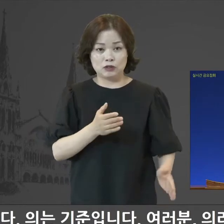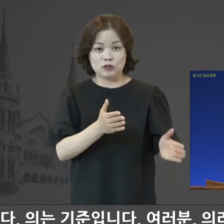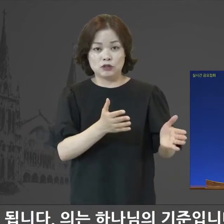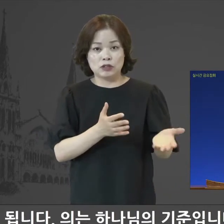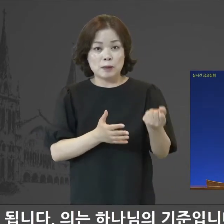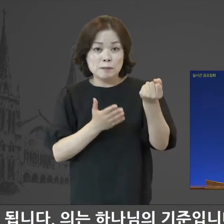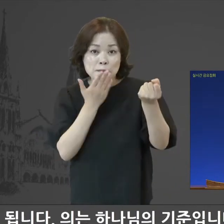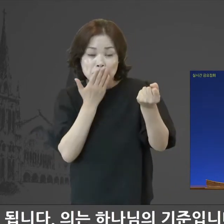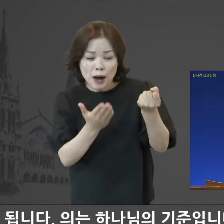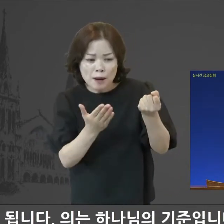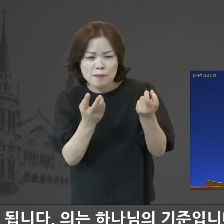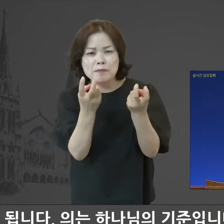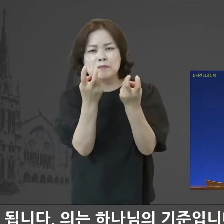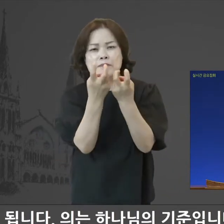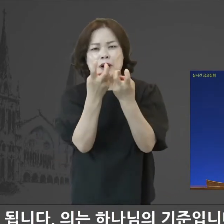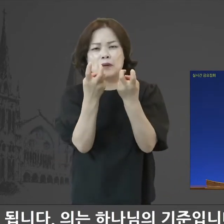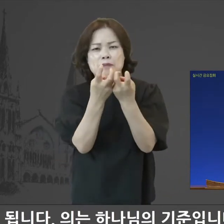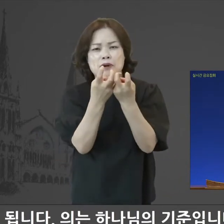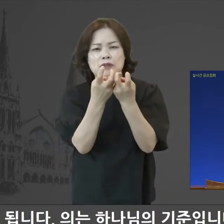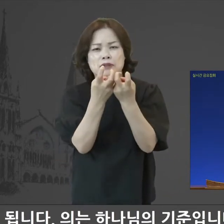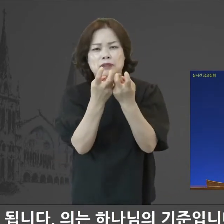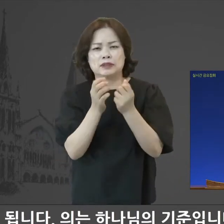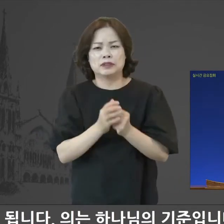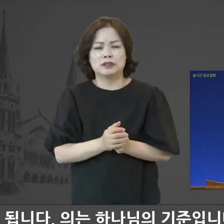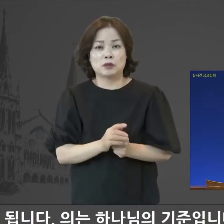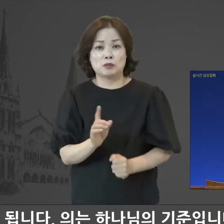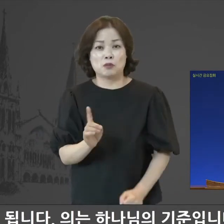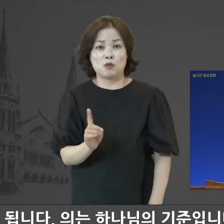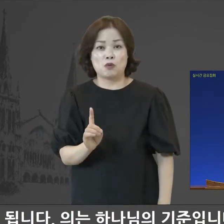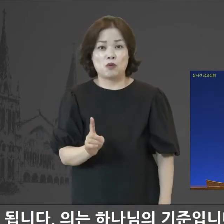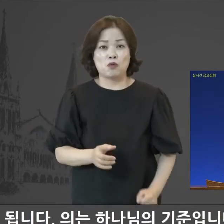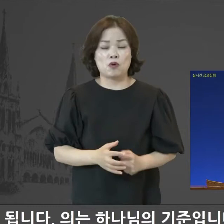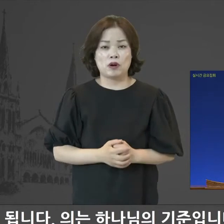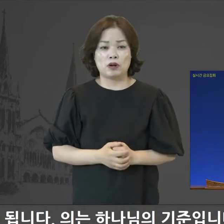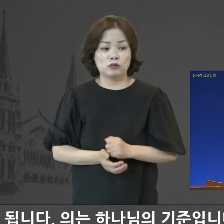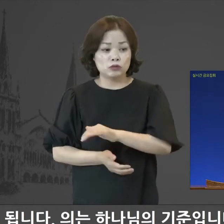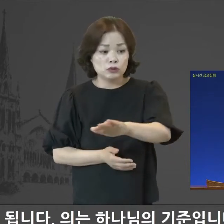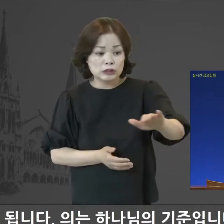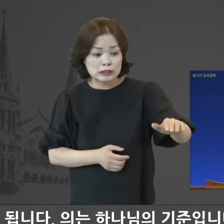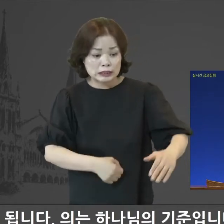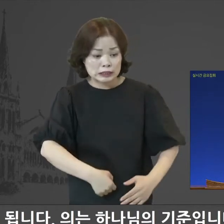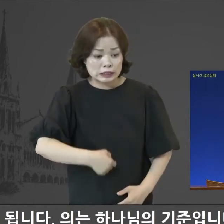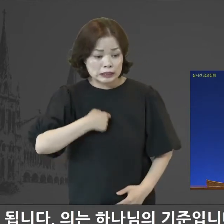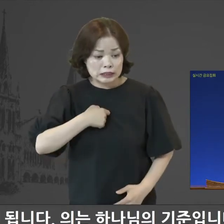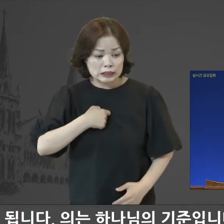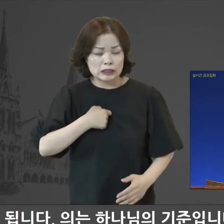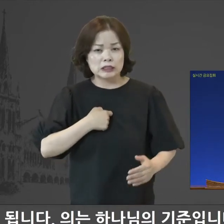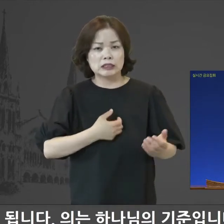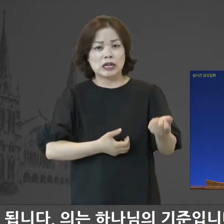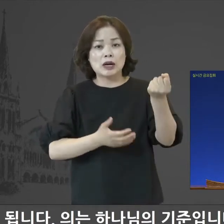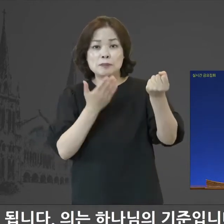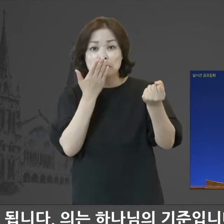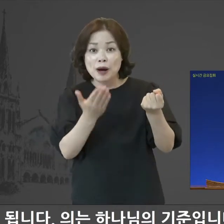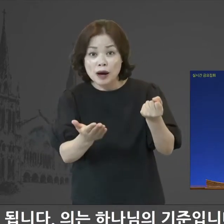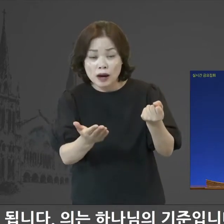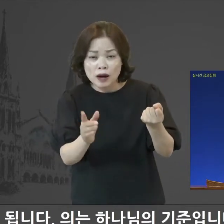수 있는 방법이 무엇이냐면, 우리가 의를 갖출 수 있는